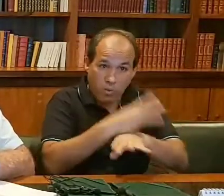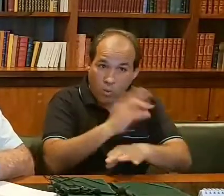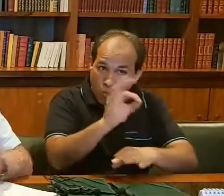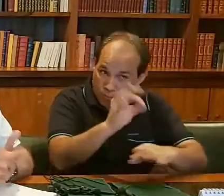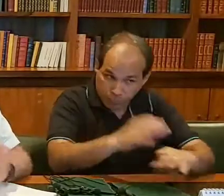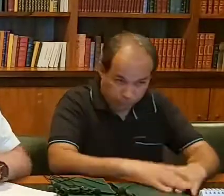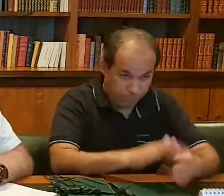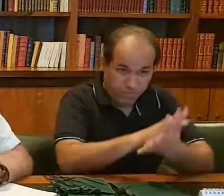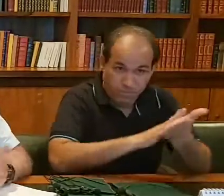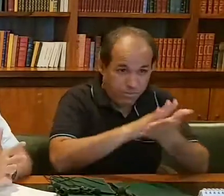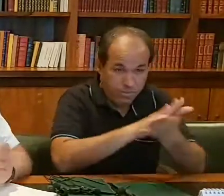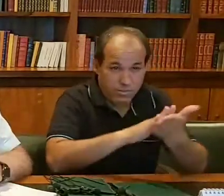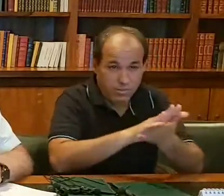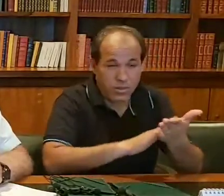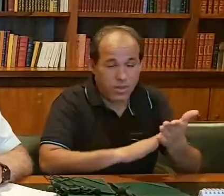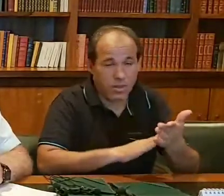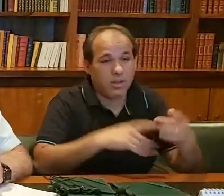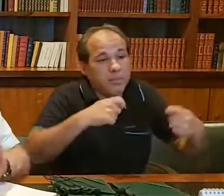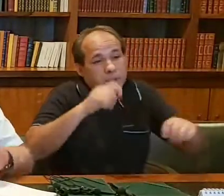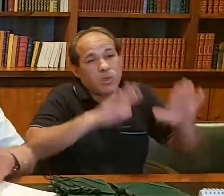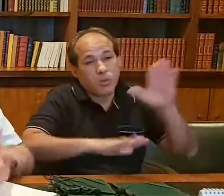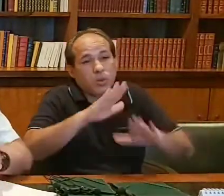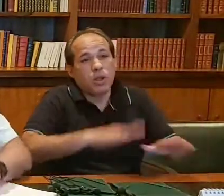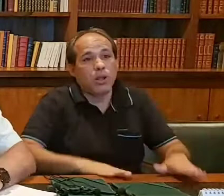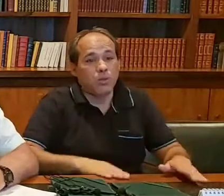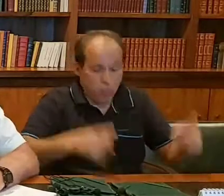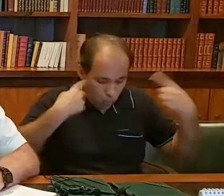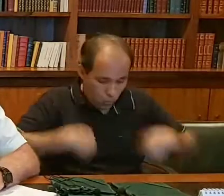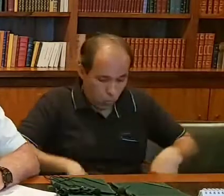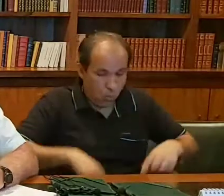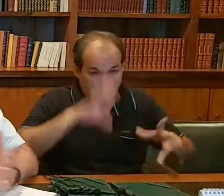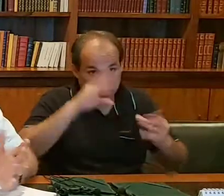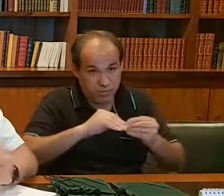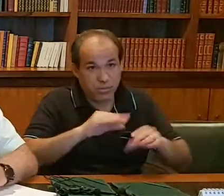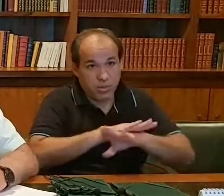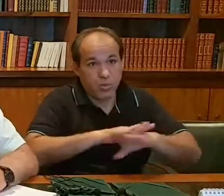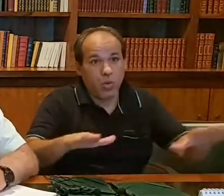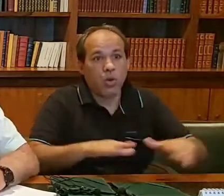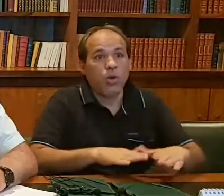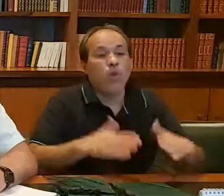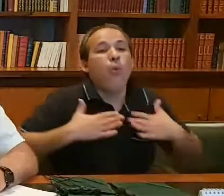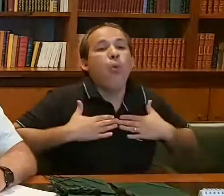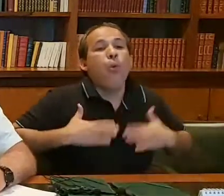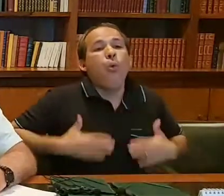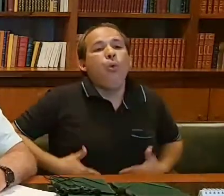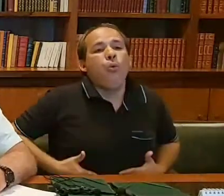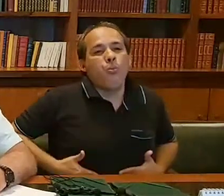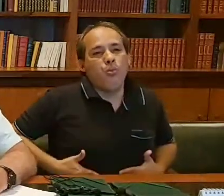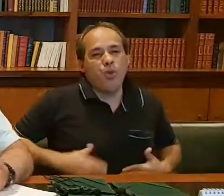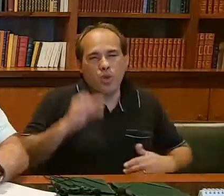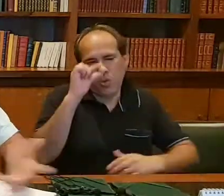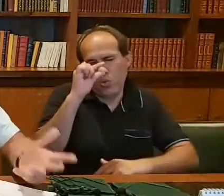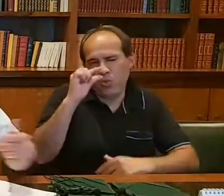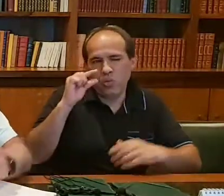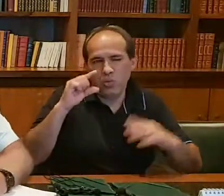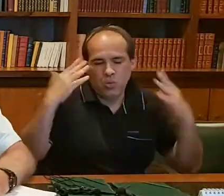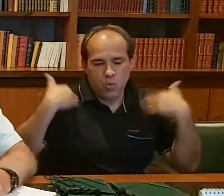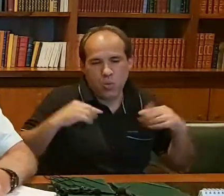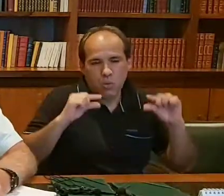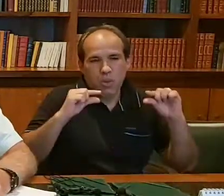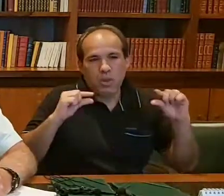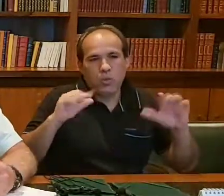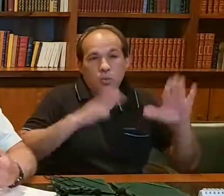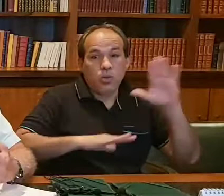Tá? Não tem nada. Tem que tomar cuidado com o seu corpo lá dentro. Tomar muito cuidado com o seu corpinho lá dentro. Tá certo? O cara fica